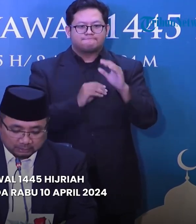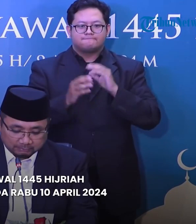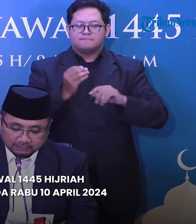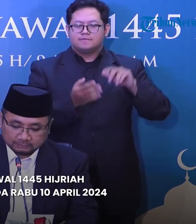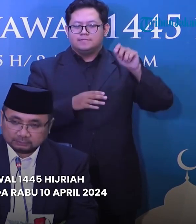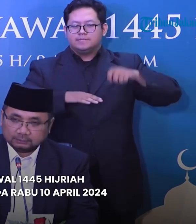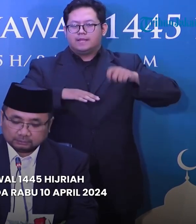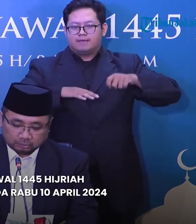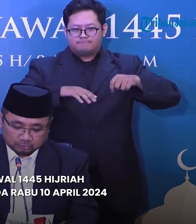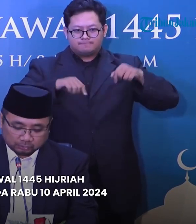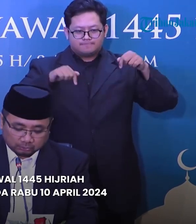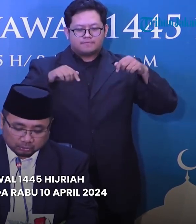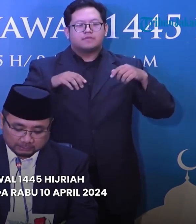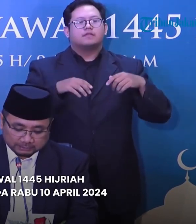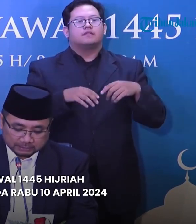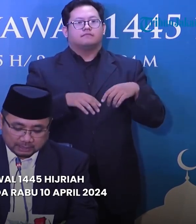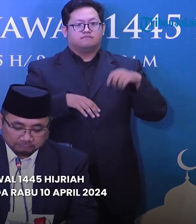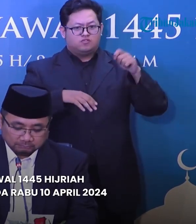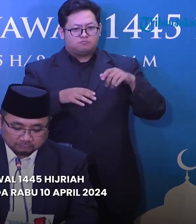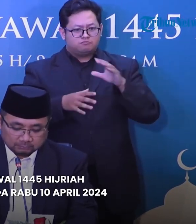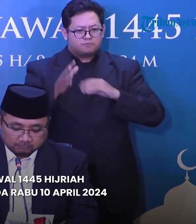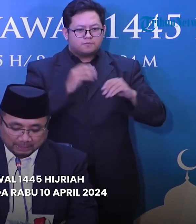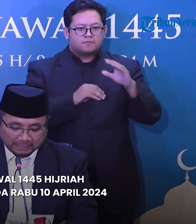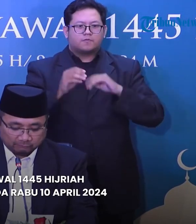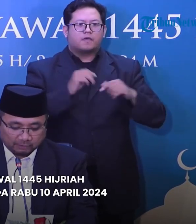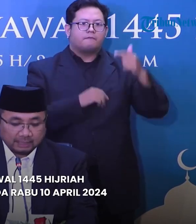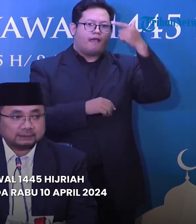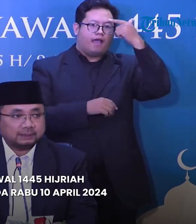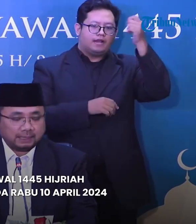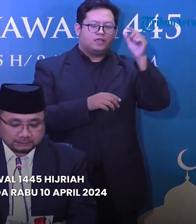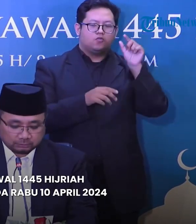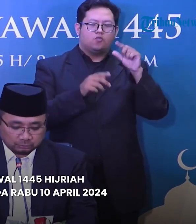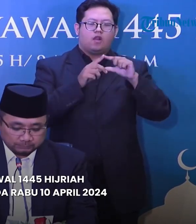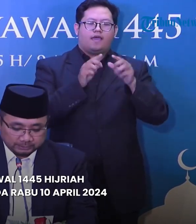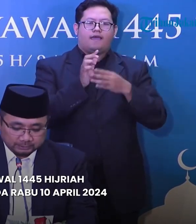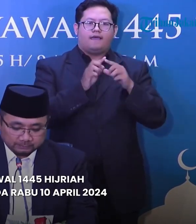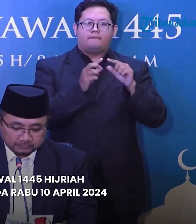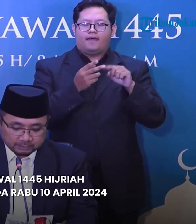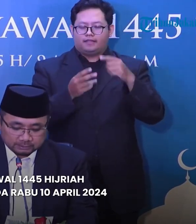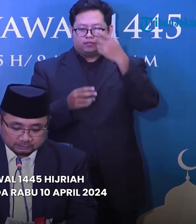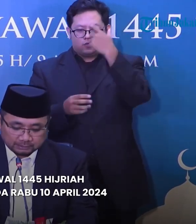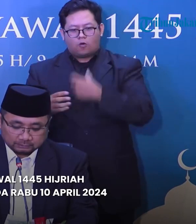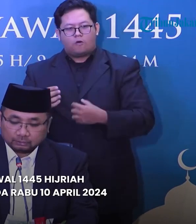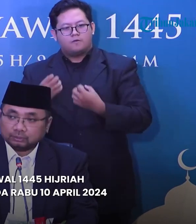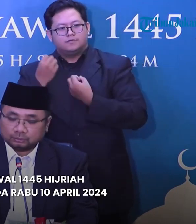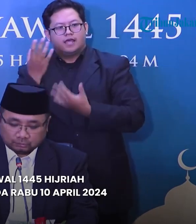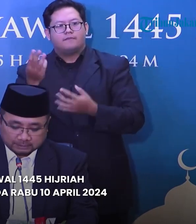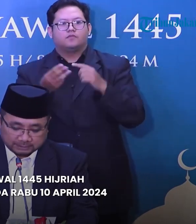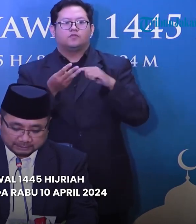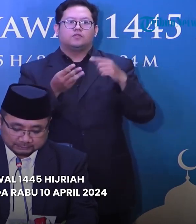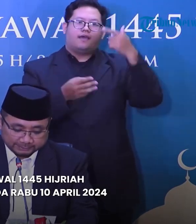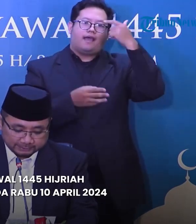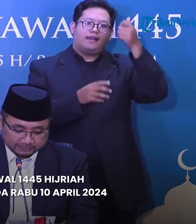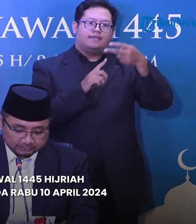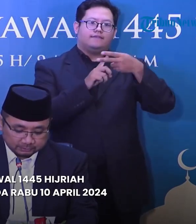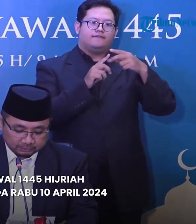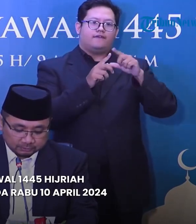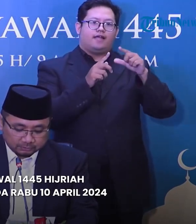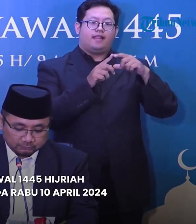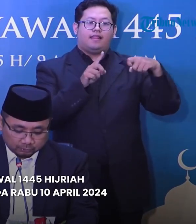alim ulama tokoh-tokoh Mas Islam pakar Falak dan astronomi serta tokoh-tokoh masyarakat